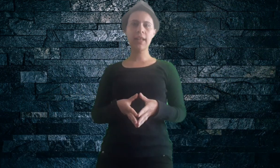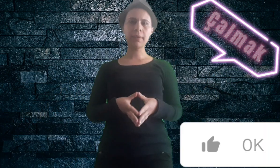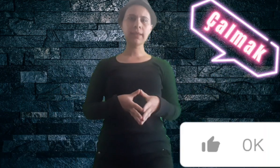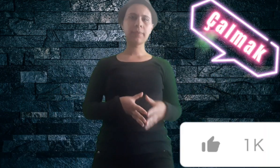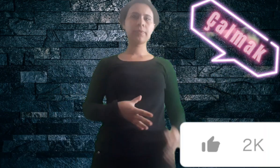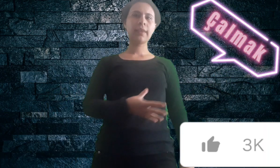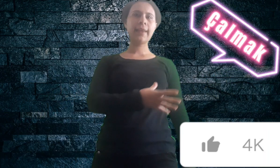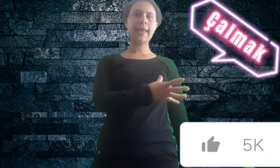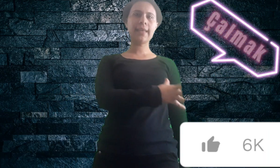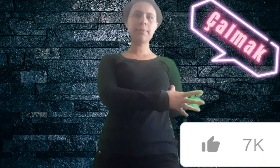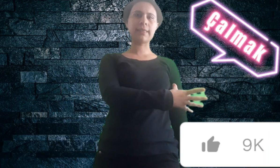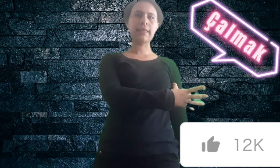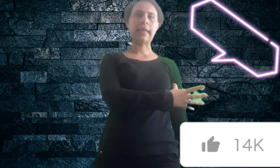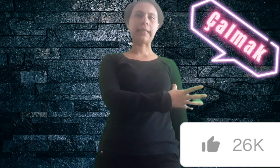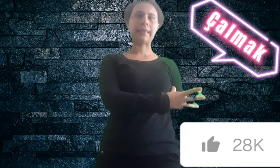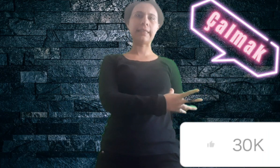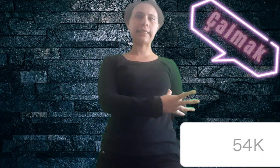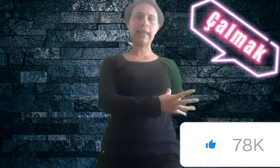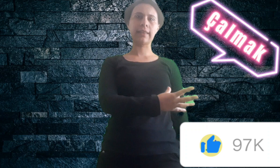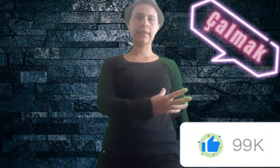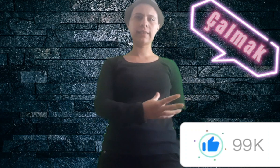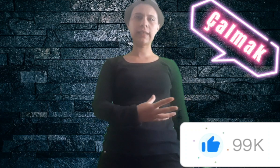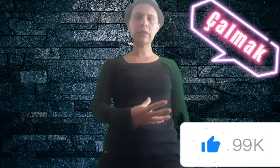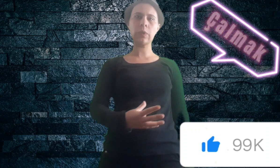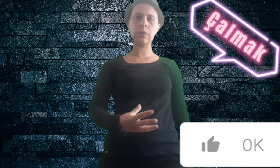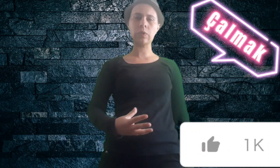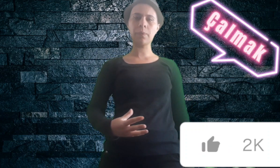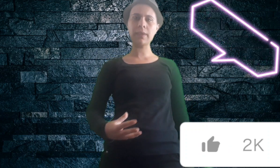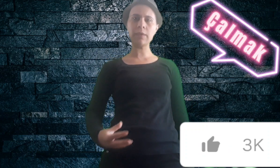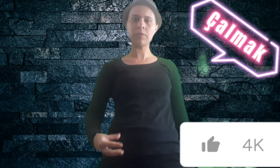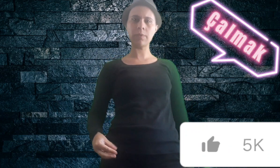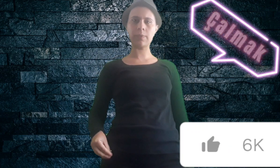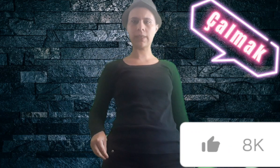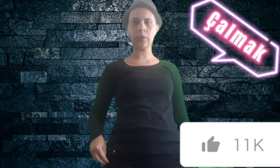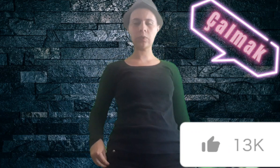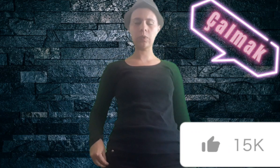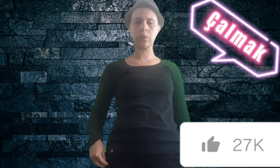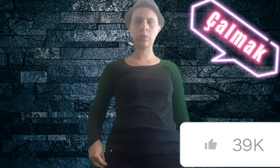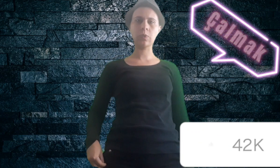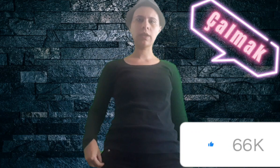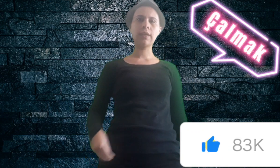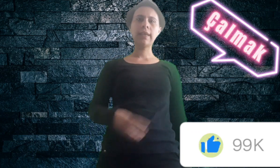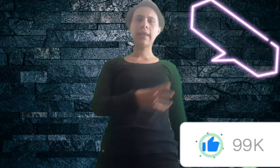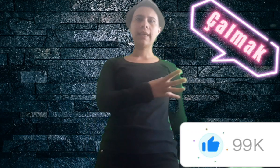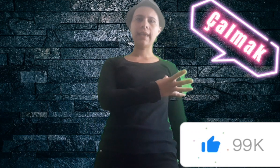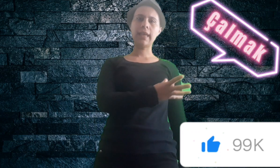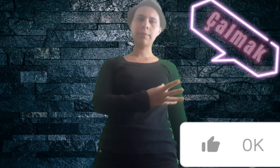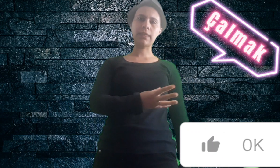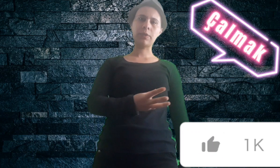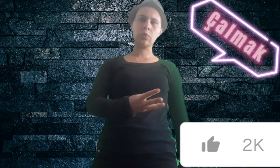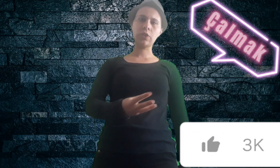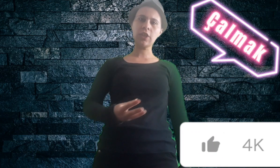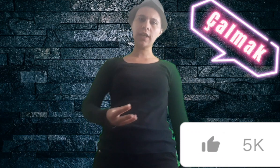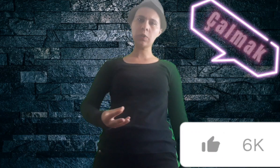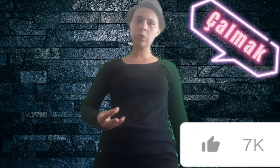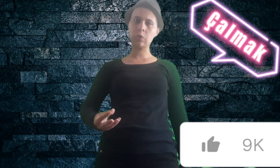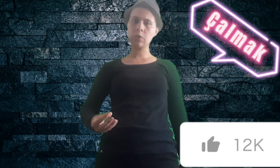Almak. Elimizi dıştan içeri doğru toplayıp cebimize götürüyoruz. Elimizde bir çocuk işareti